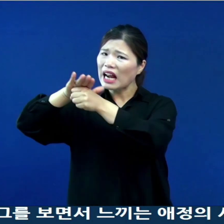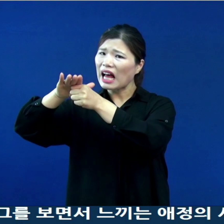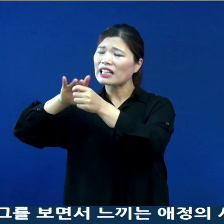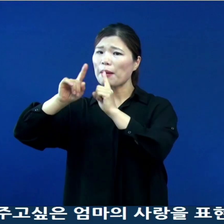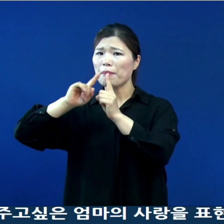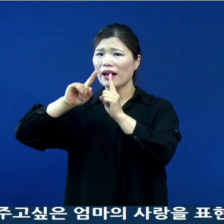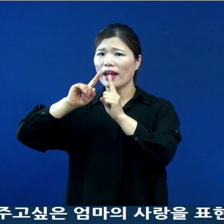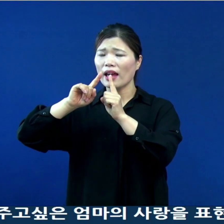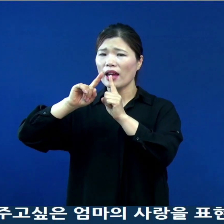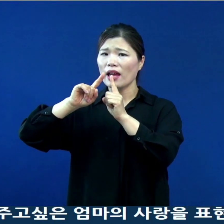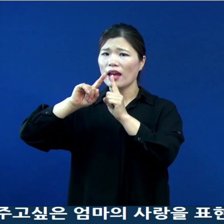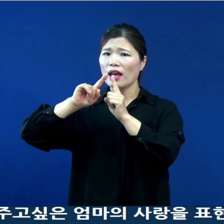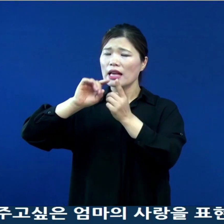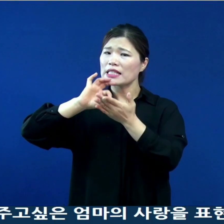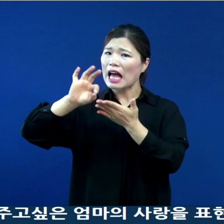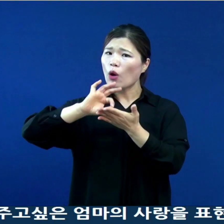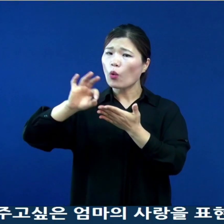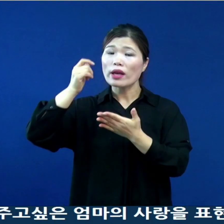아마도